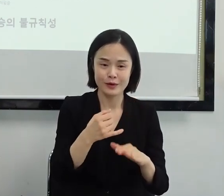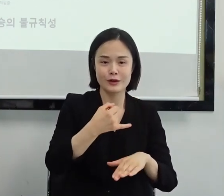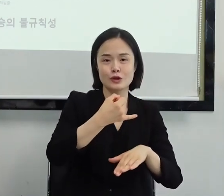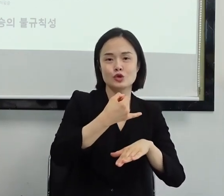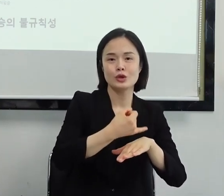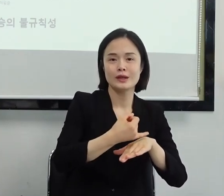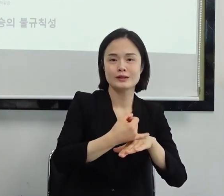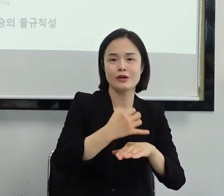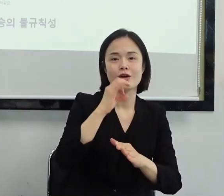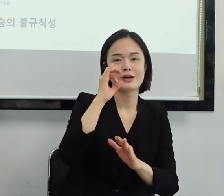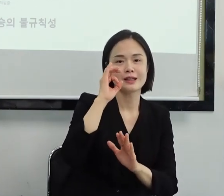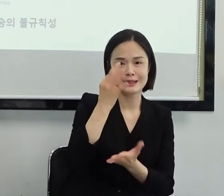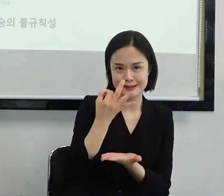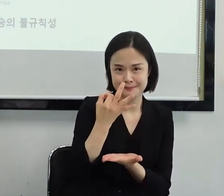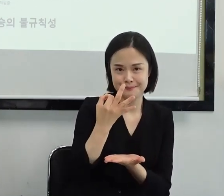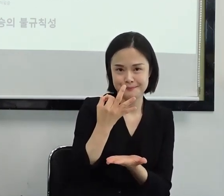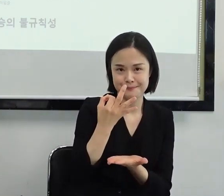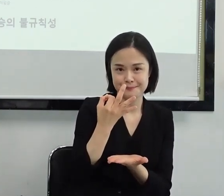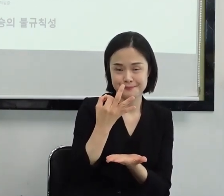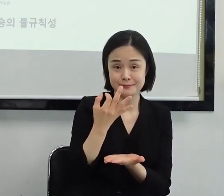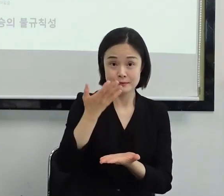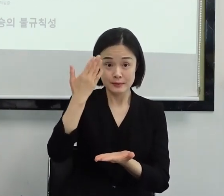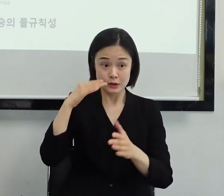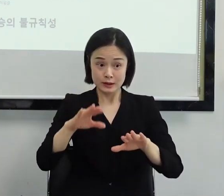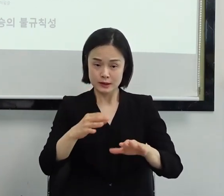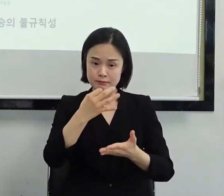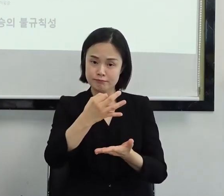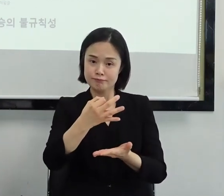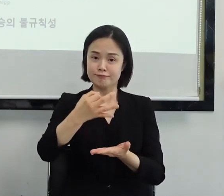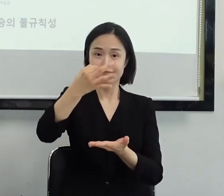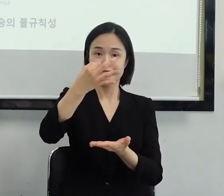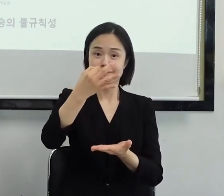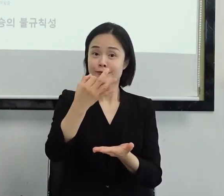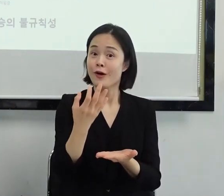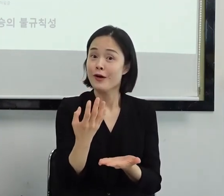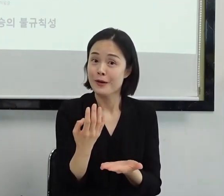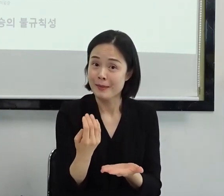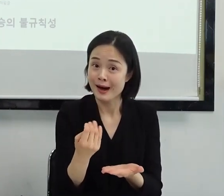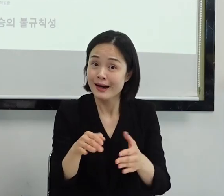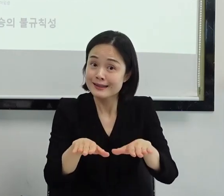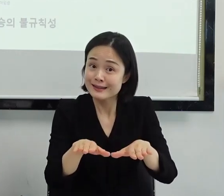얼마나 올랐는지를 보여주고 있습니다. 그러면 지금 현재 최저임금은